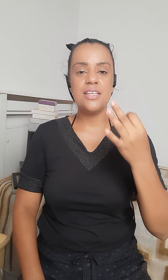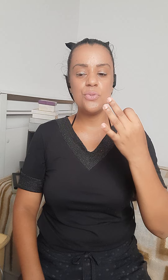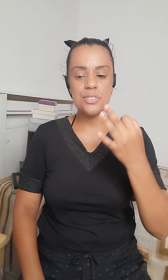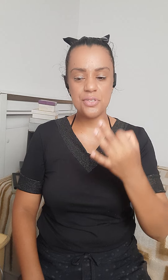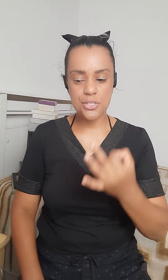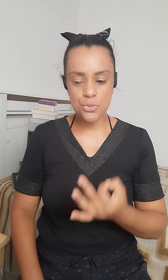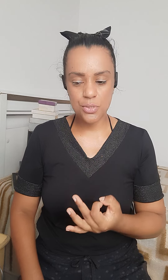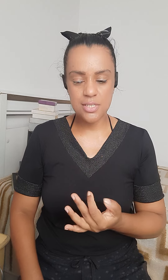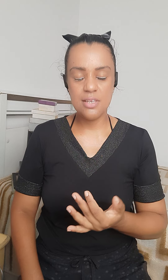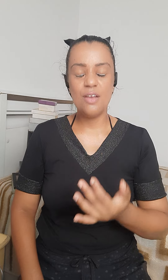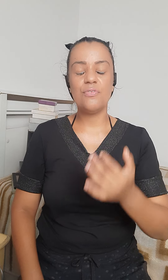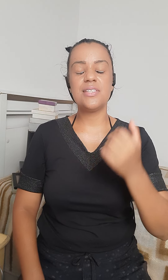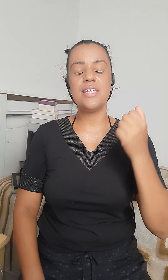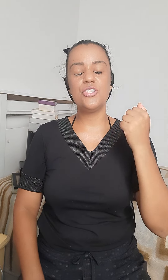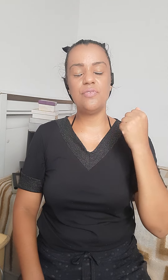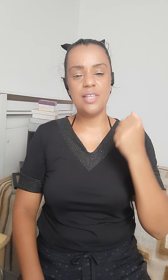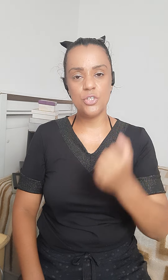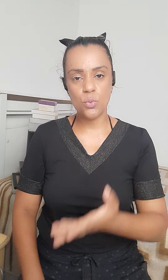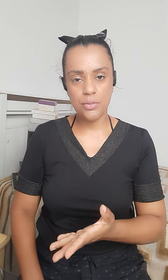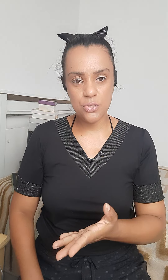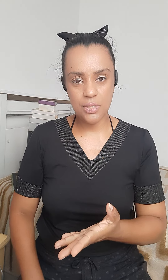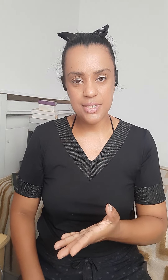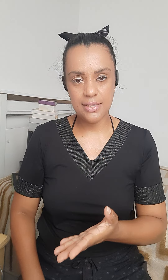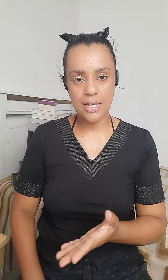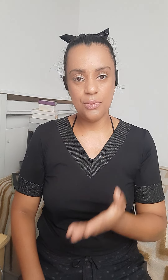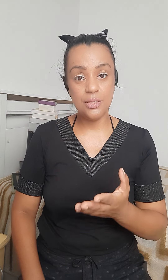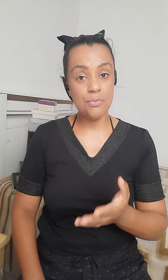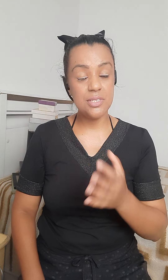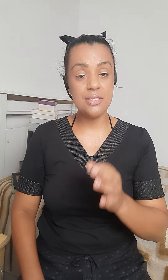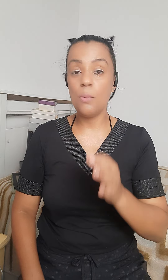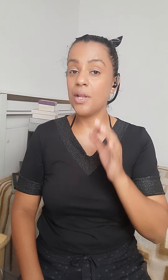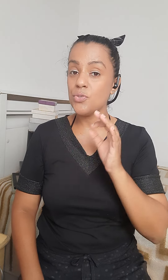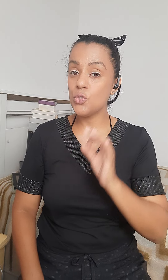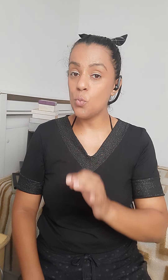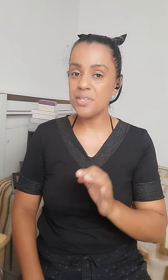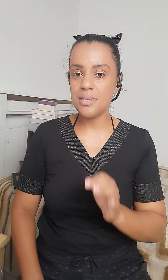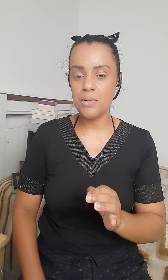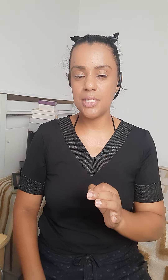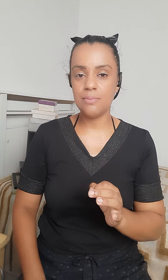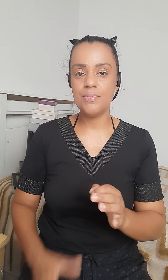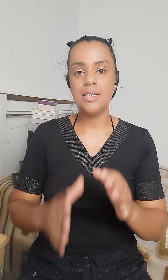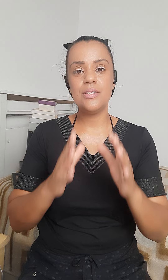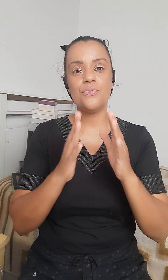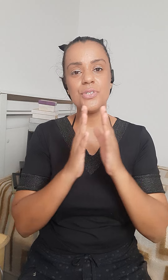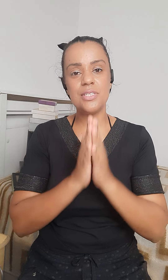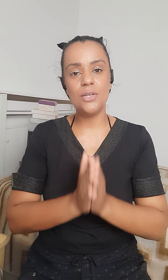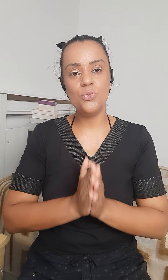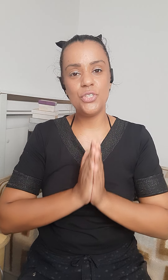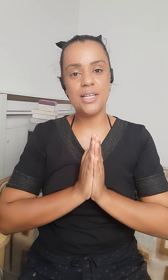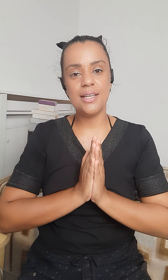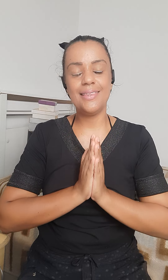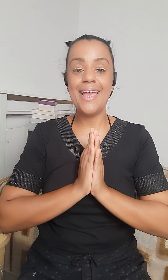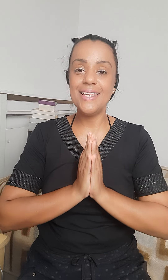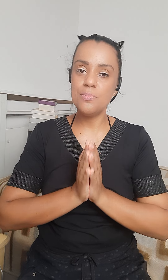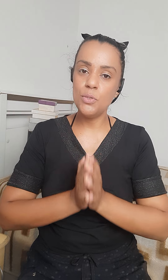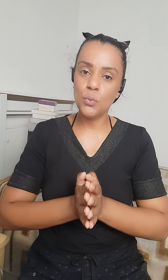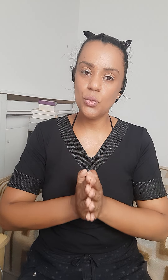suas anotações, fazer atividade quando é solicitado. Então, vocês têm um prazo de uma semana. Se você não tirar 10 minutos da